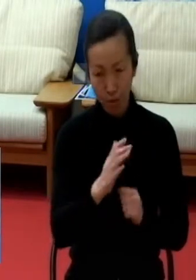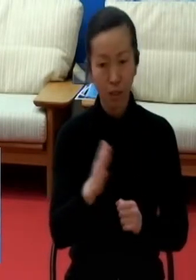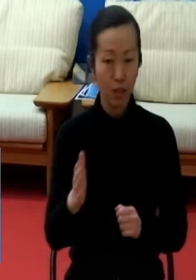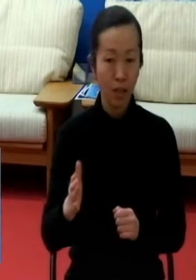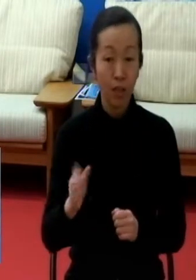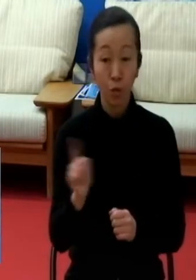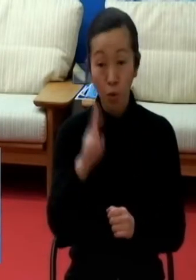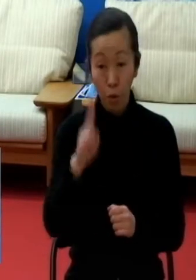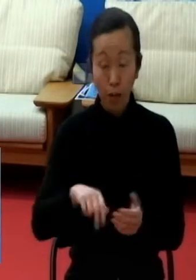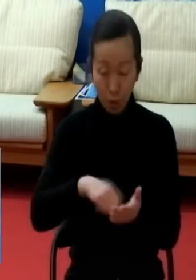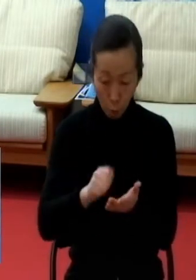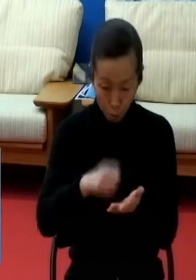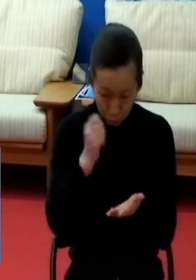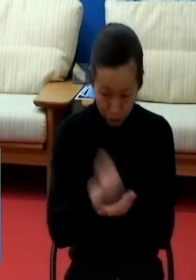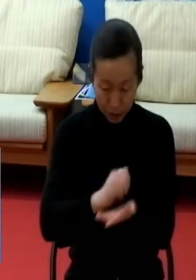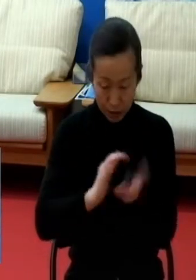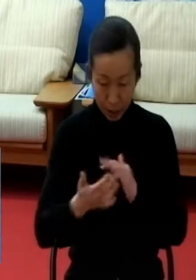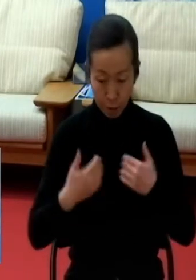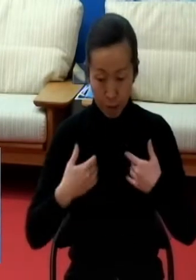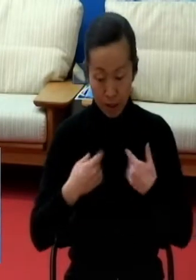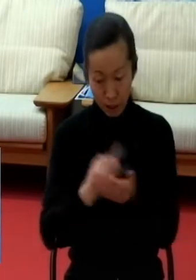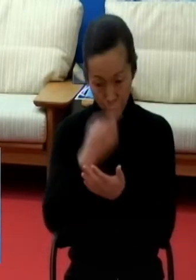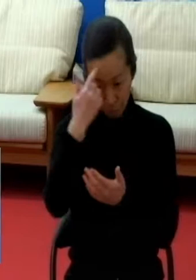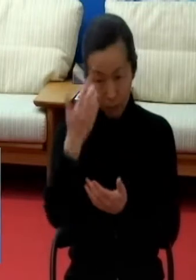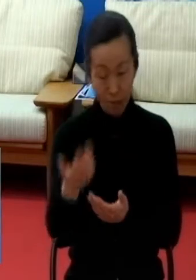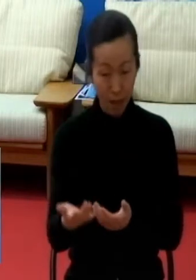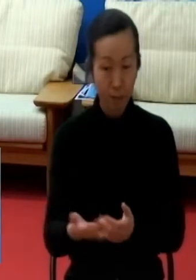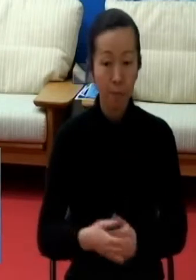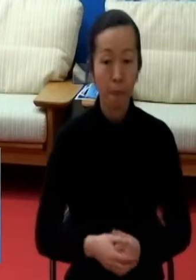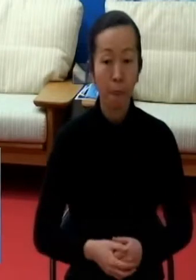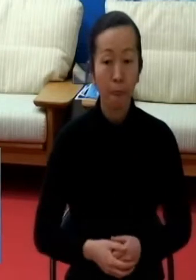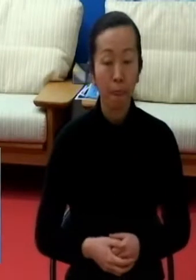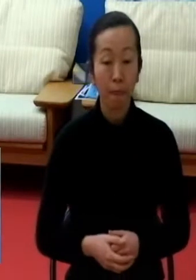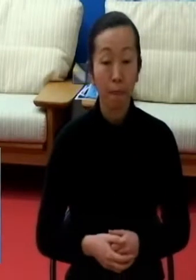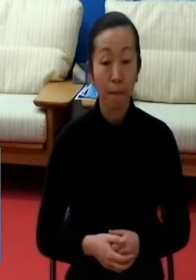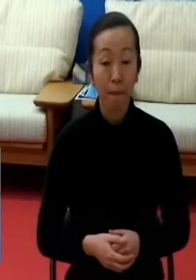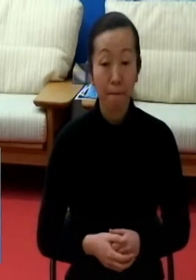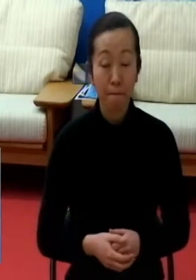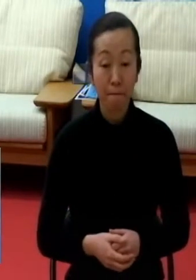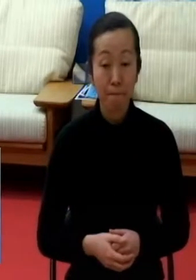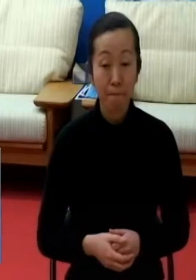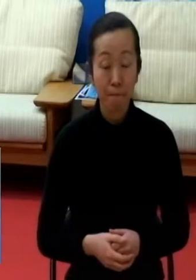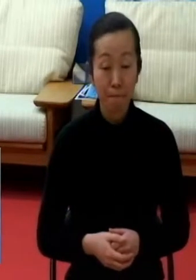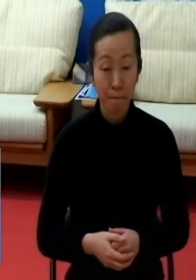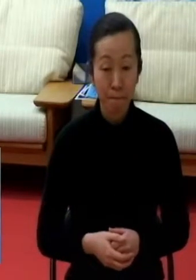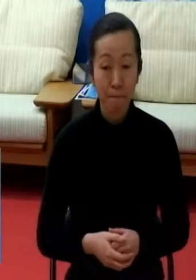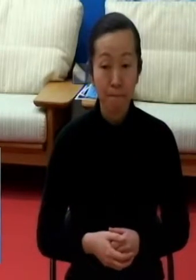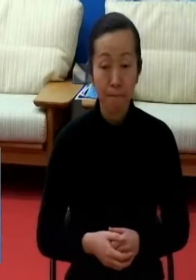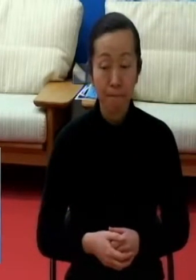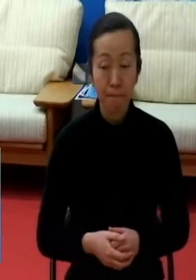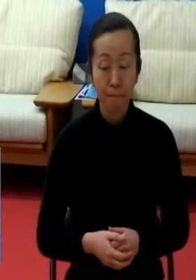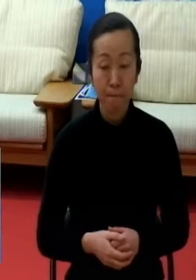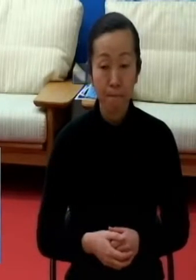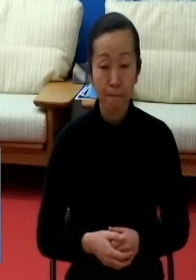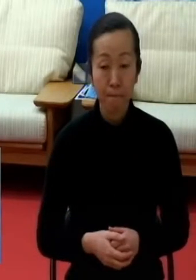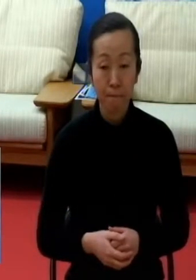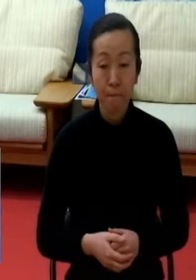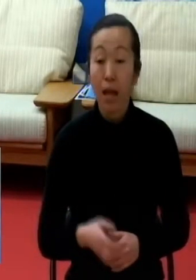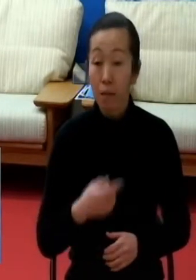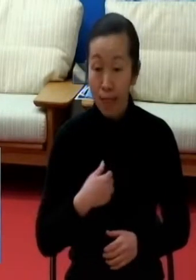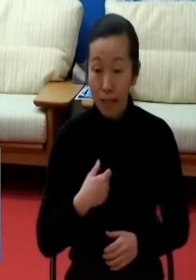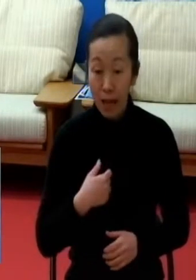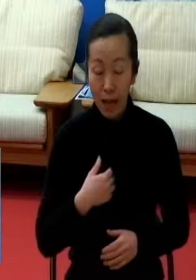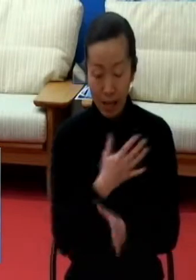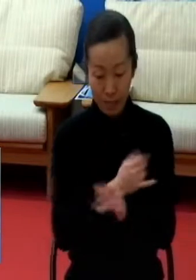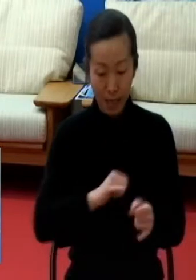각인이냐? どんな刻印なの 예, か。 내가 이 언약을 붙잡고 기도하면 하나님은 하루를 천년까지 나에게 역사할 수 있다. 私